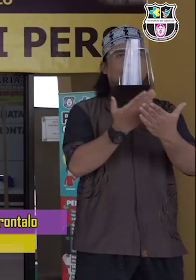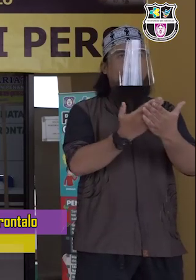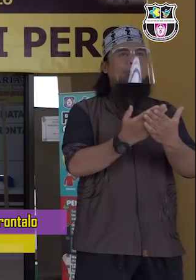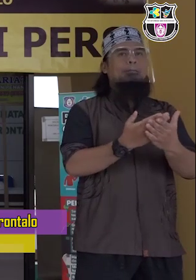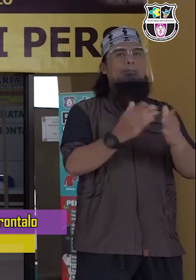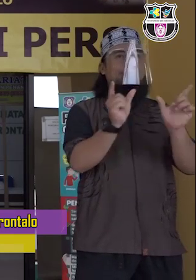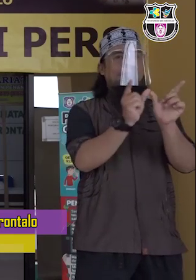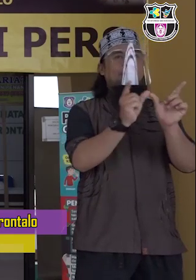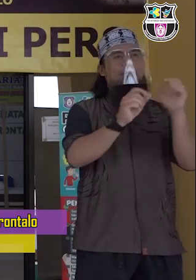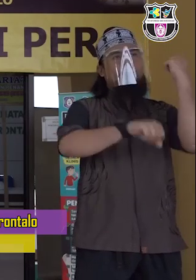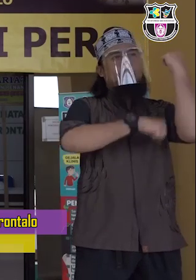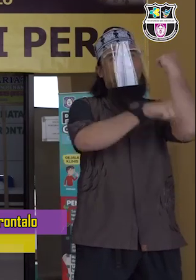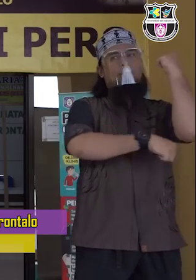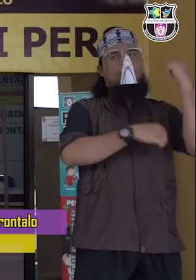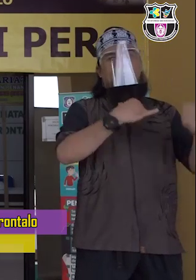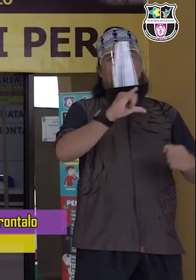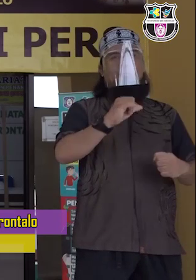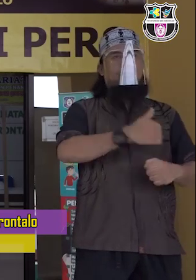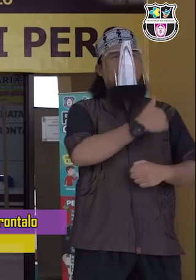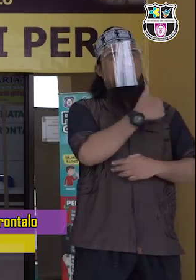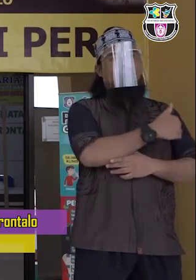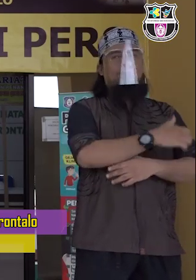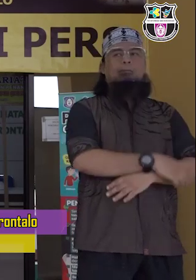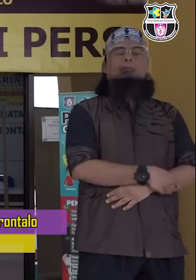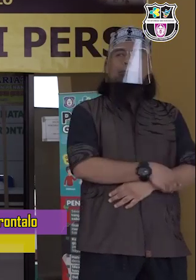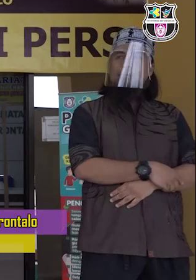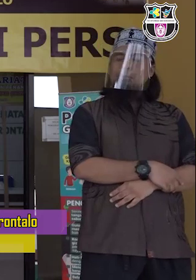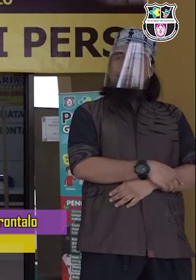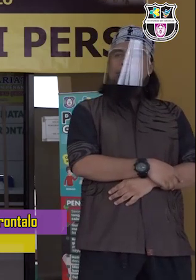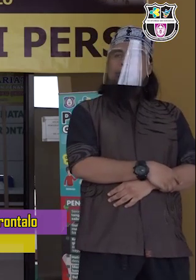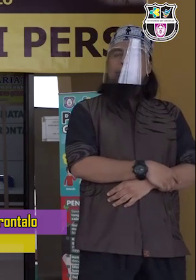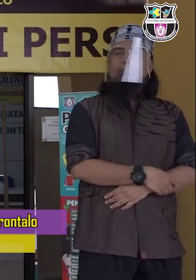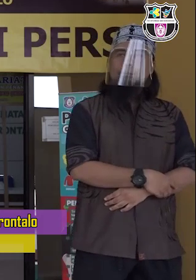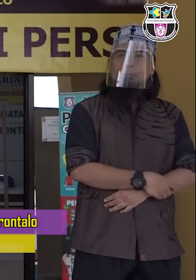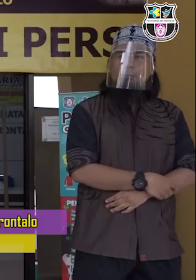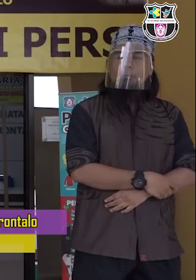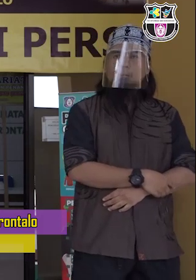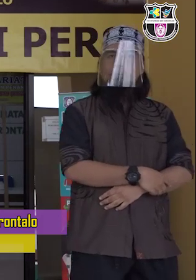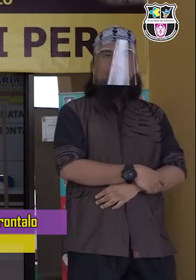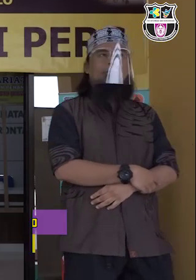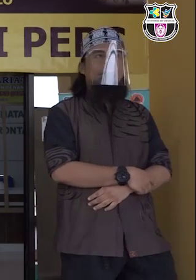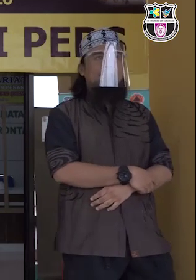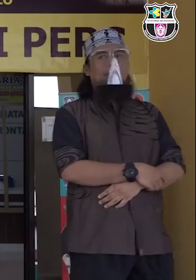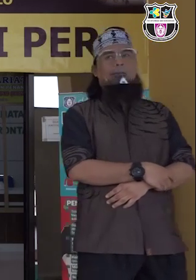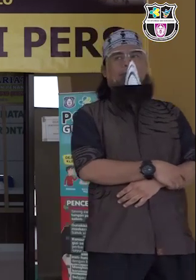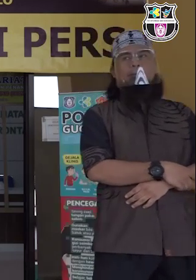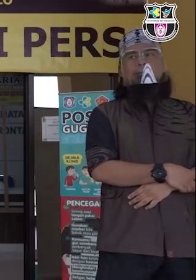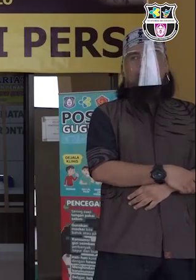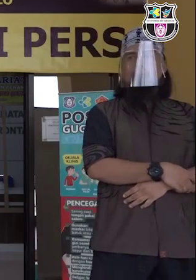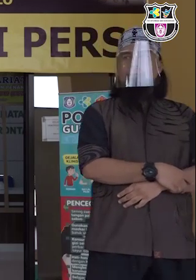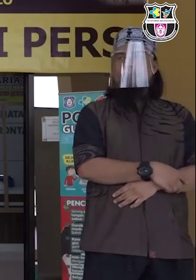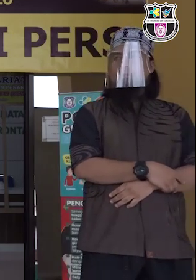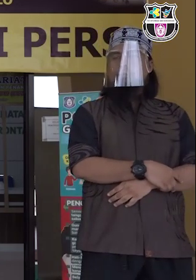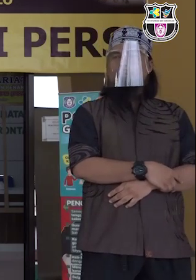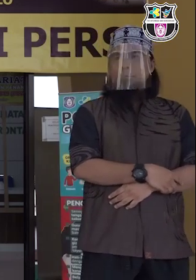sudah setia untuk menyebarkan informasi ini kepada seluruh masyarakat, dan kepada Dr. Rosi Nakiu